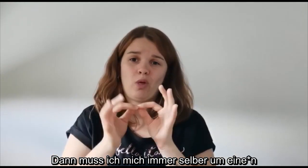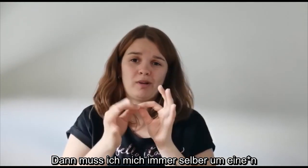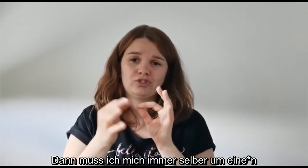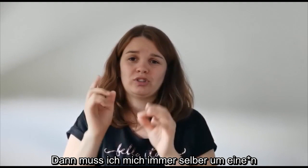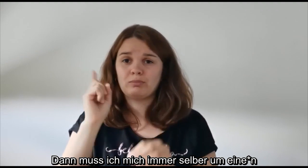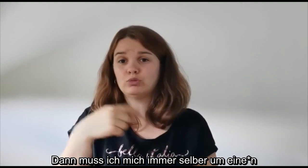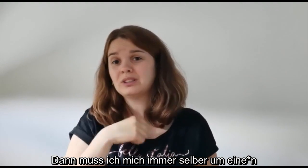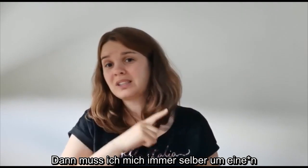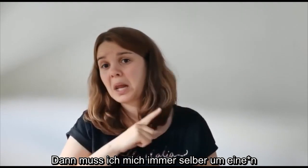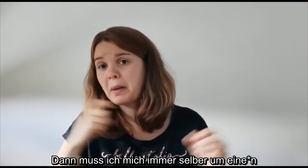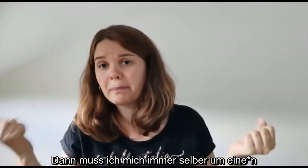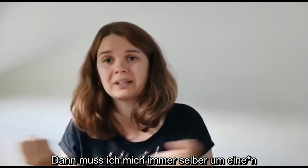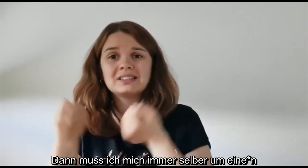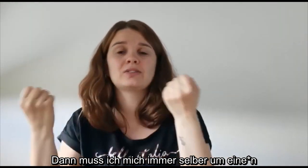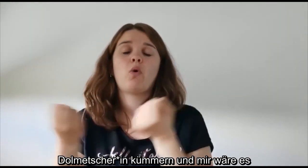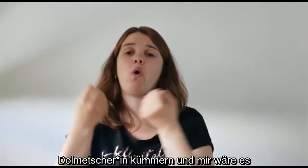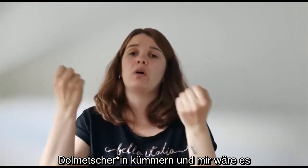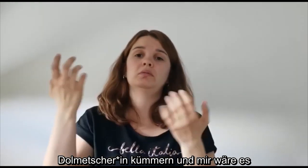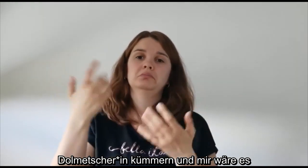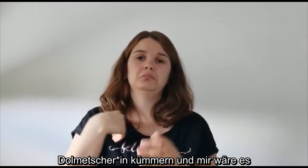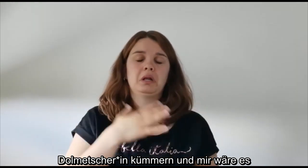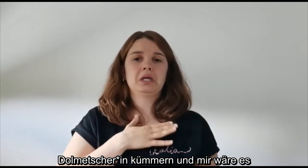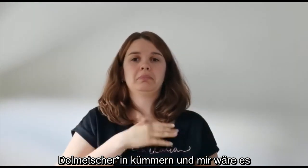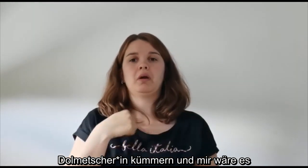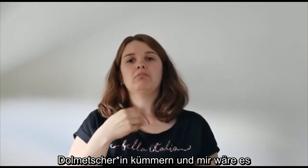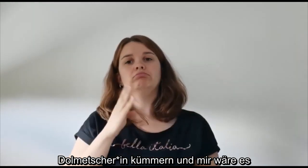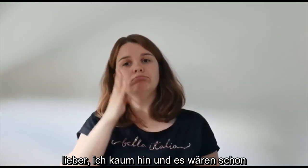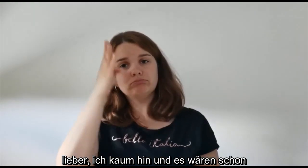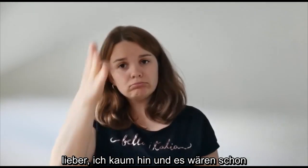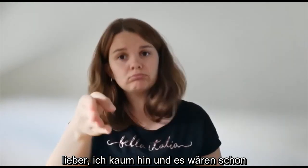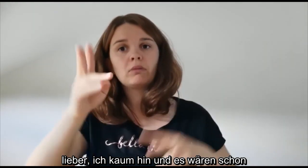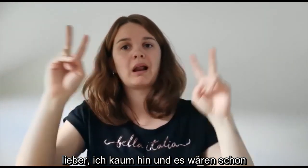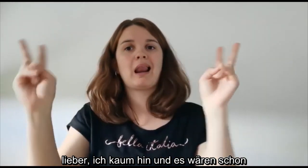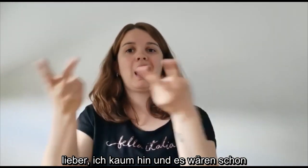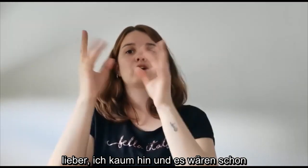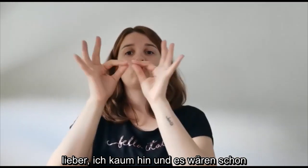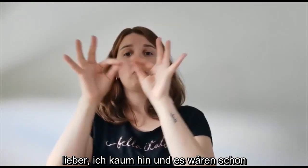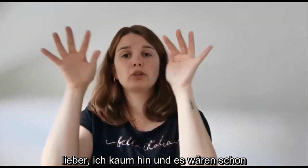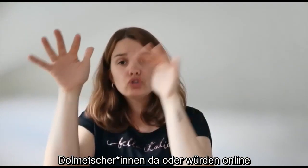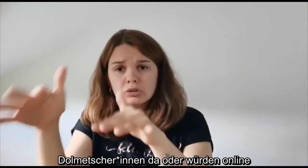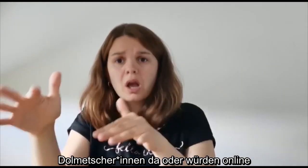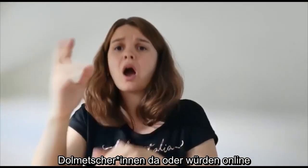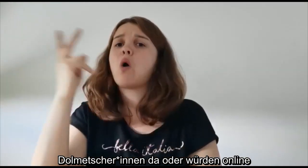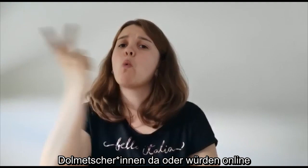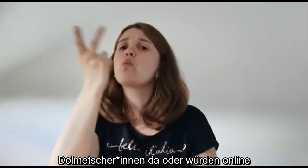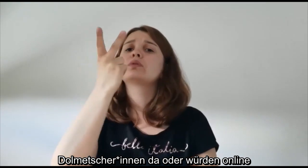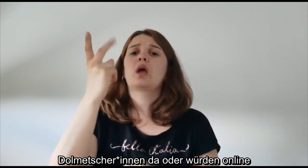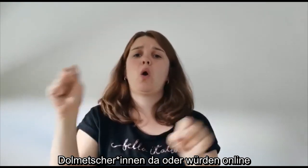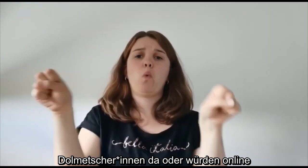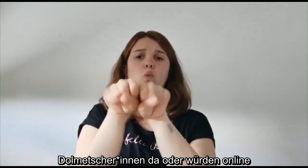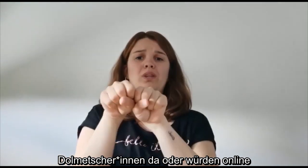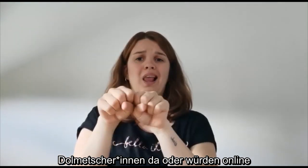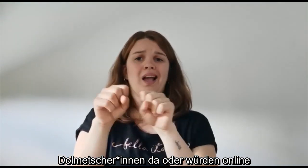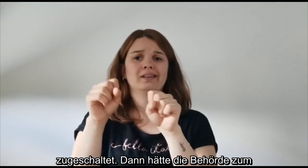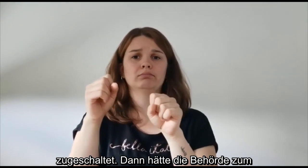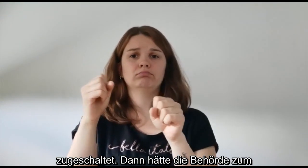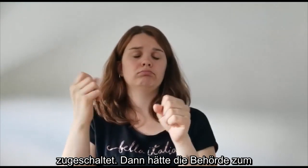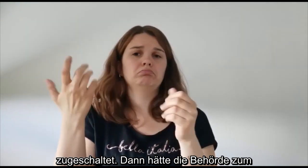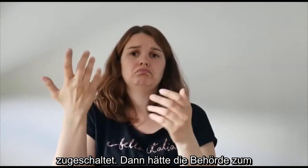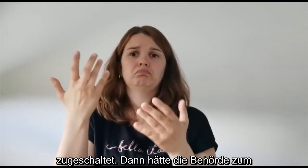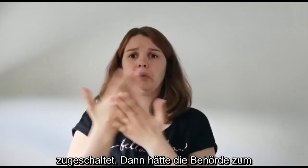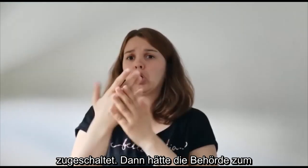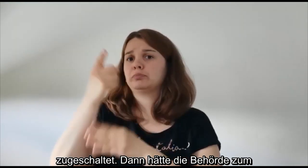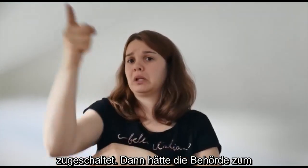Dann muss ich mich immer selber um den Dolmetscher kümmern Und mir wäre es lieber Ich käme hin und es wären schon Dolmetscher da Oder würden online